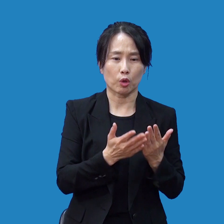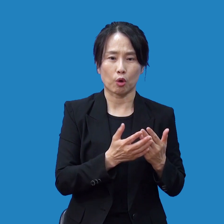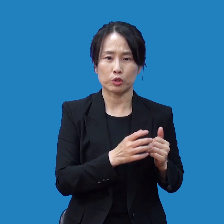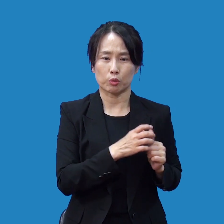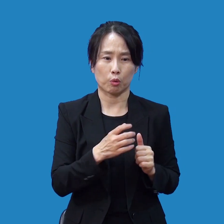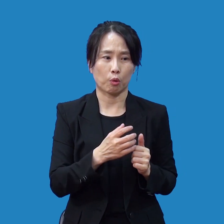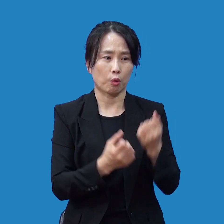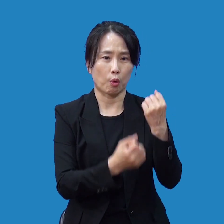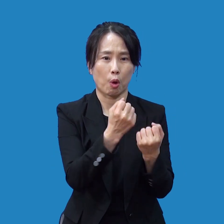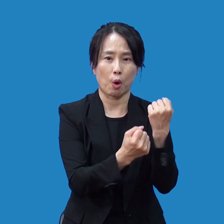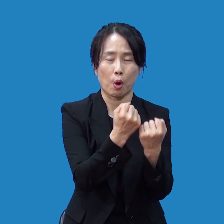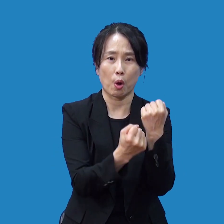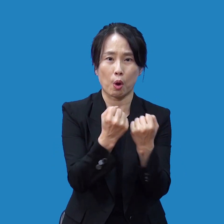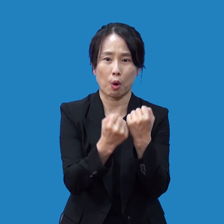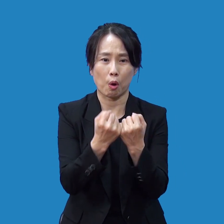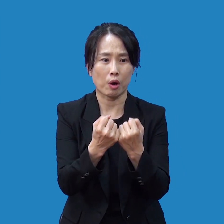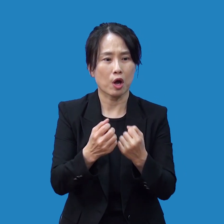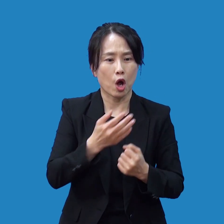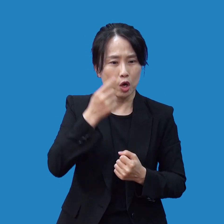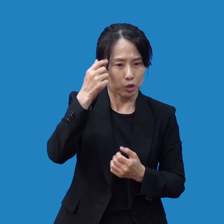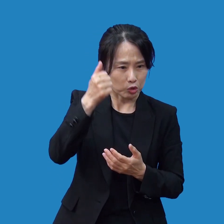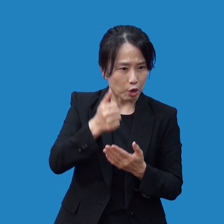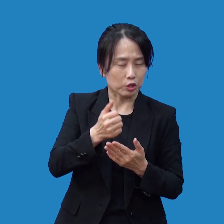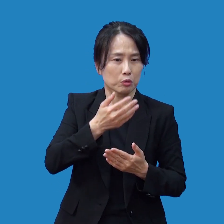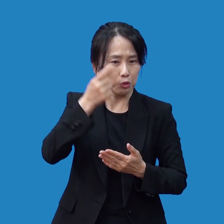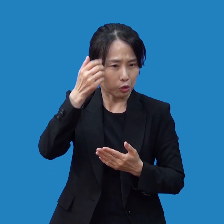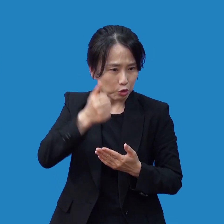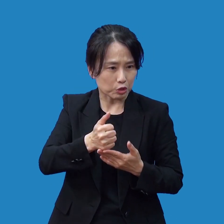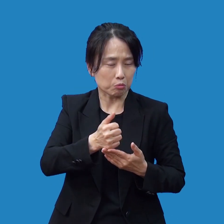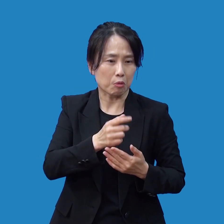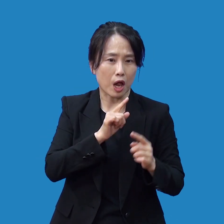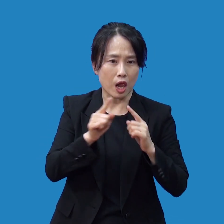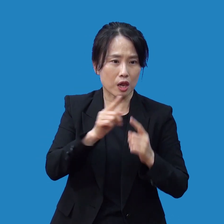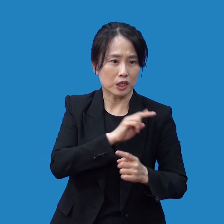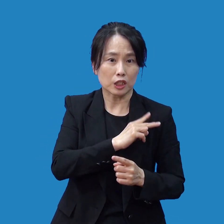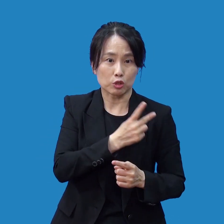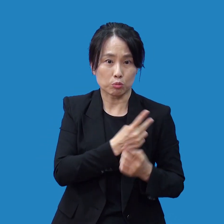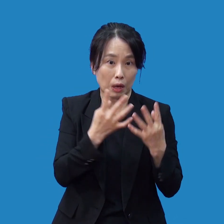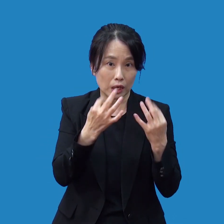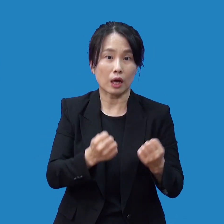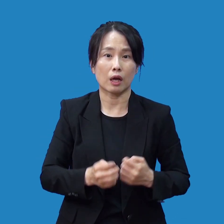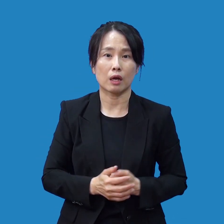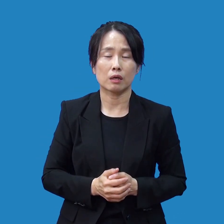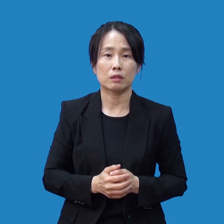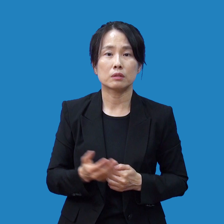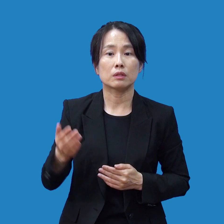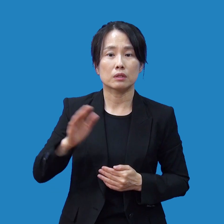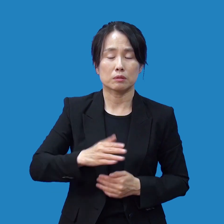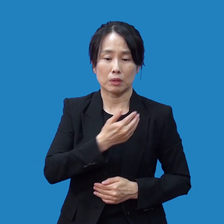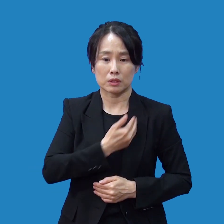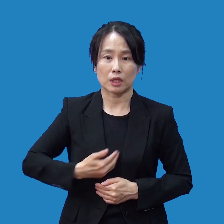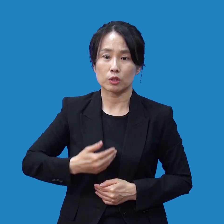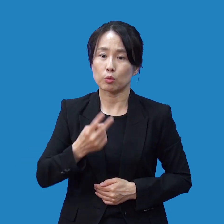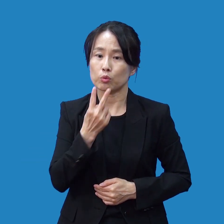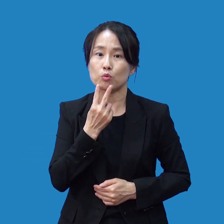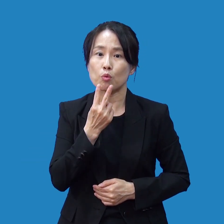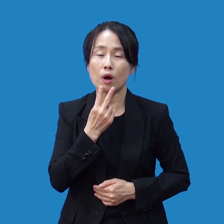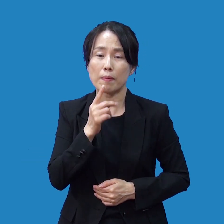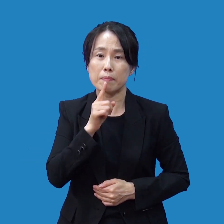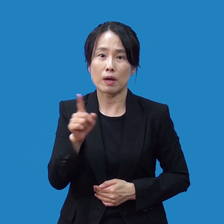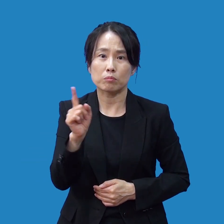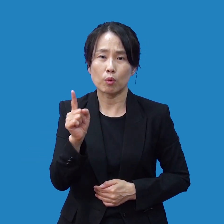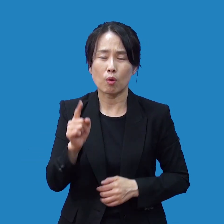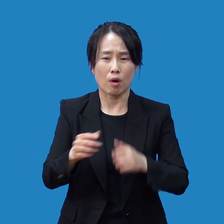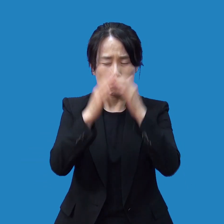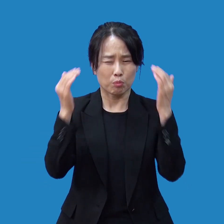인용하고요, 그러면서 성령님, 성령님 이렇게 말하기도 합니다. 하지만 사도 요한이 뭐라고 합니까?